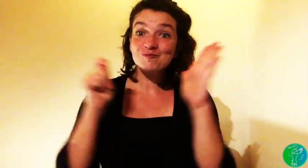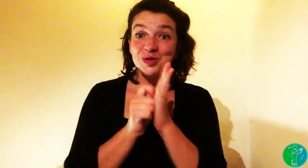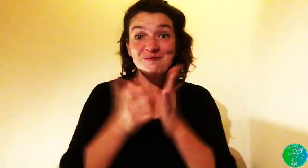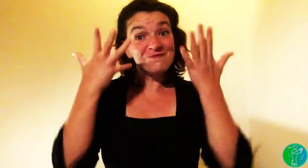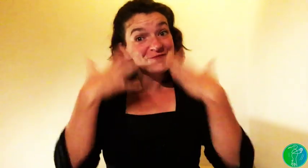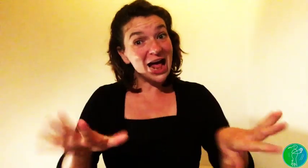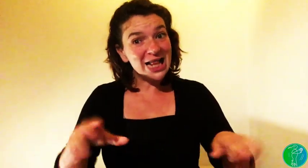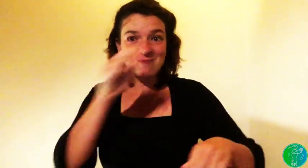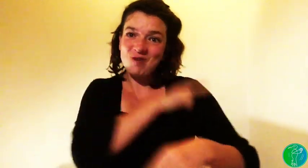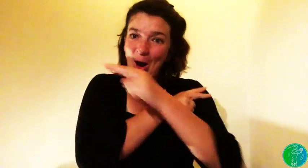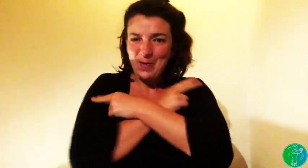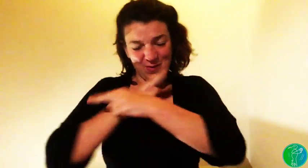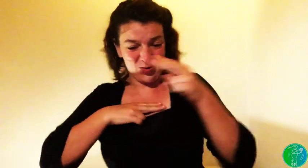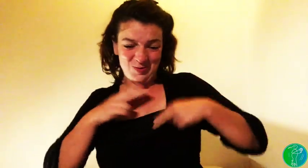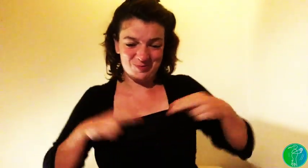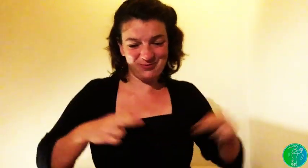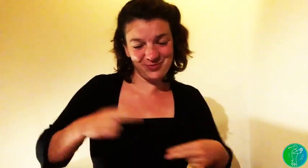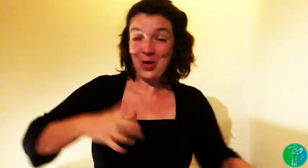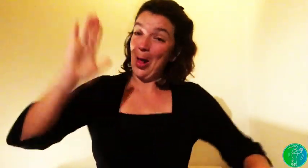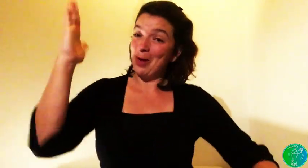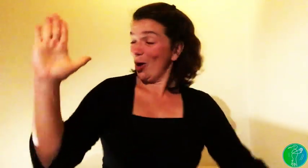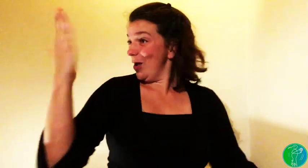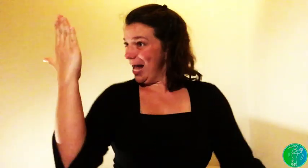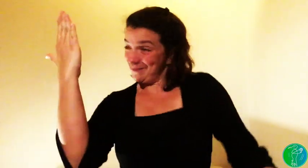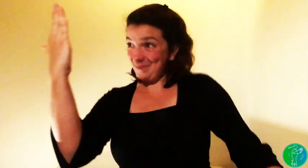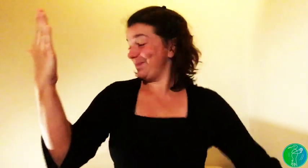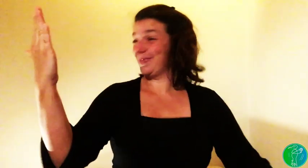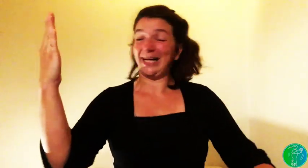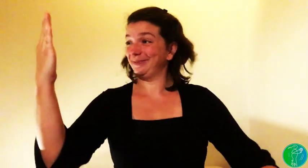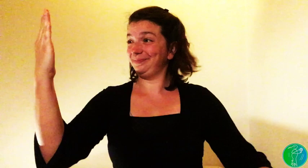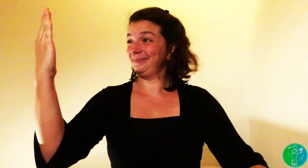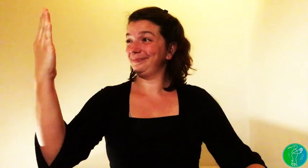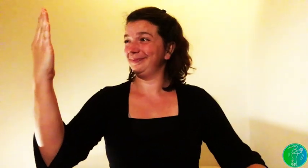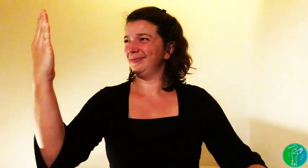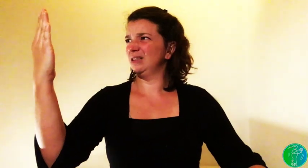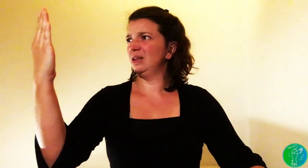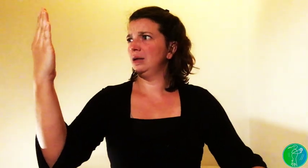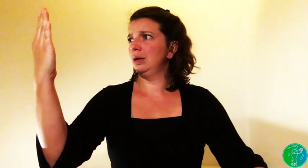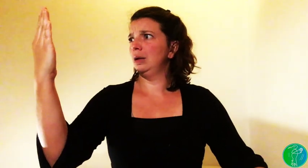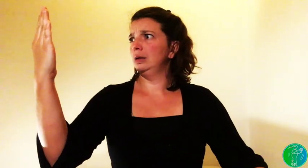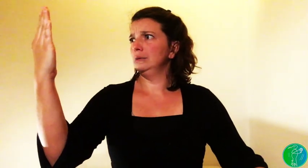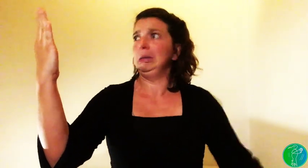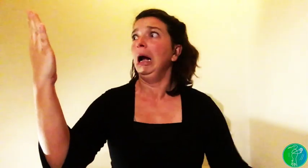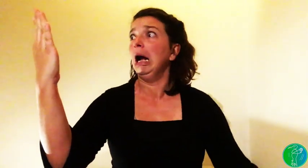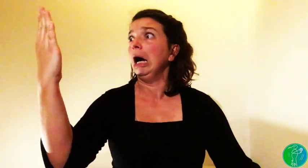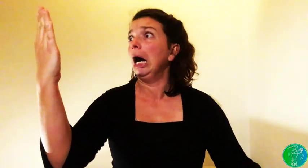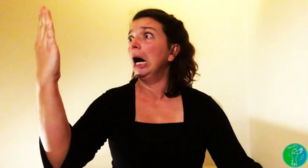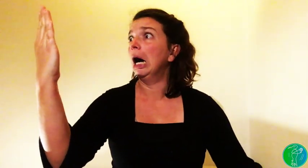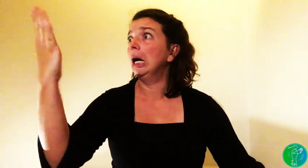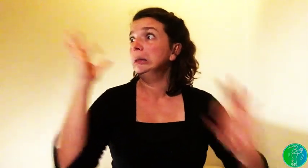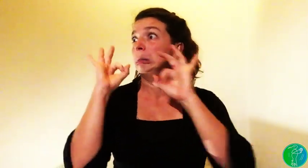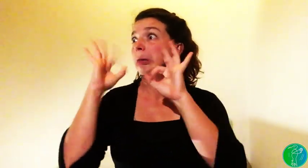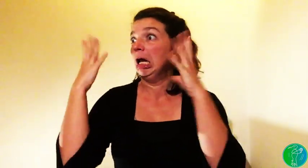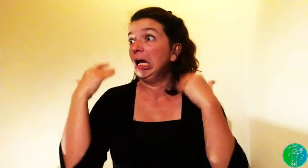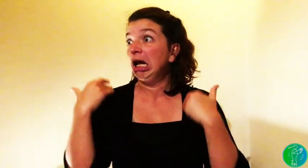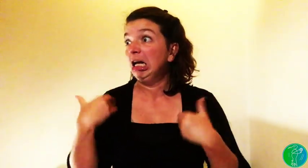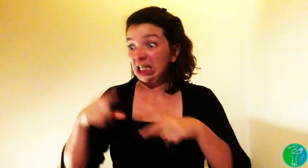Quand il eut terminé, il se regarda dans son miroir et s'exclama « Quelle horreur ! De